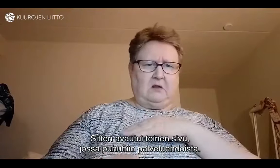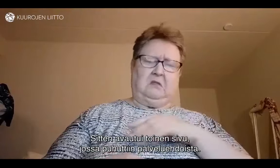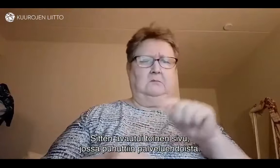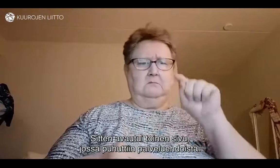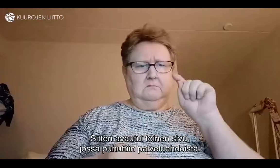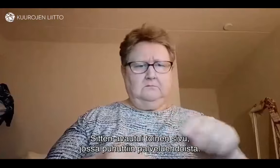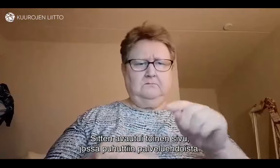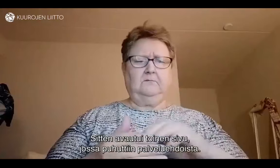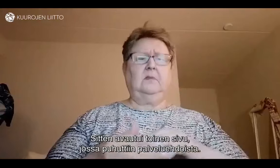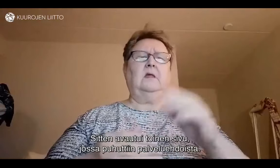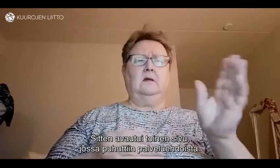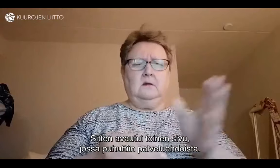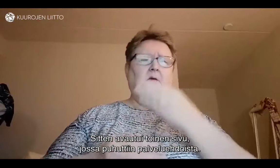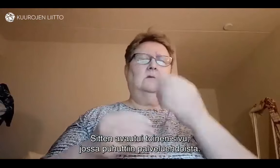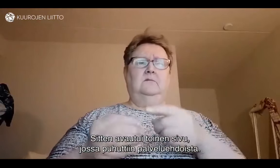jossa puhuttiin